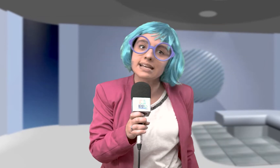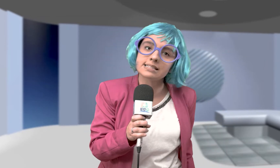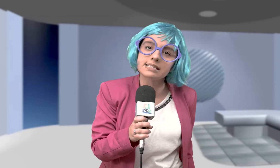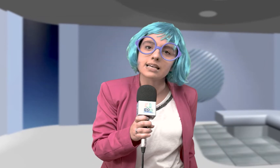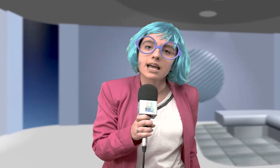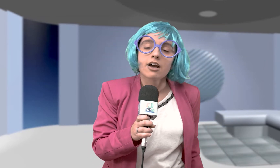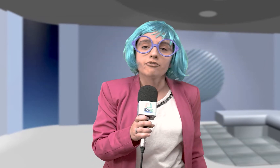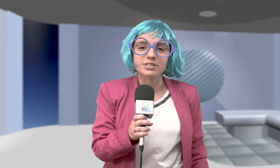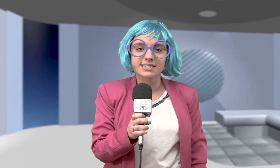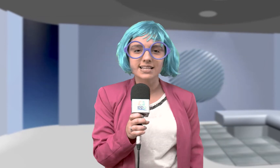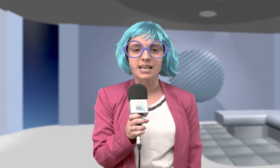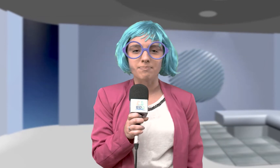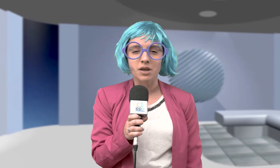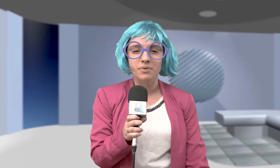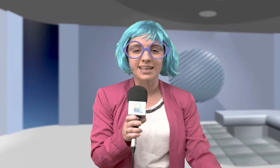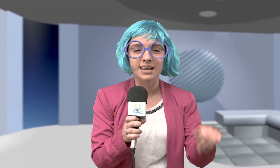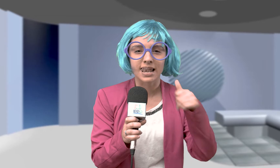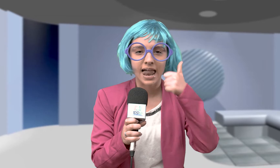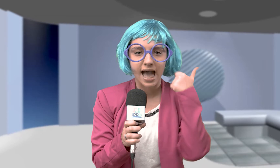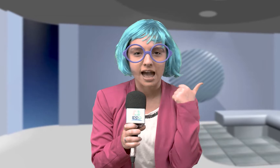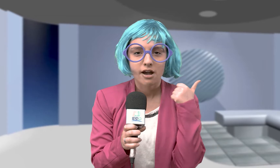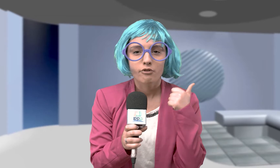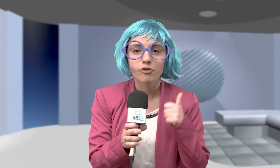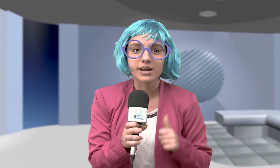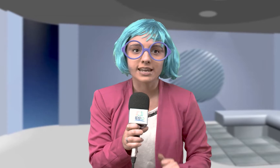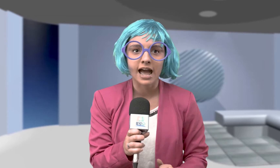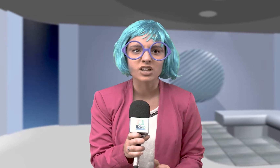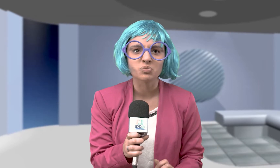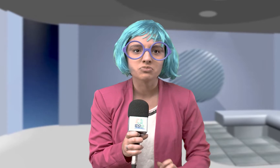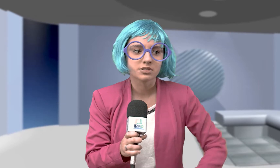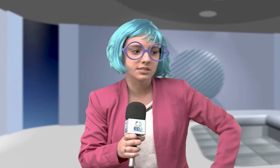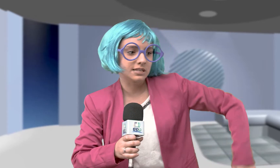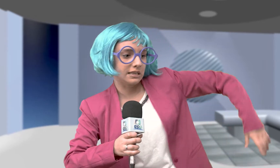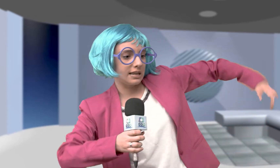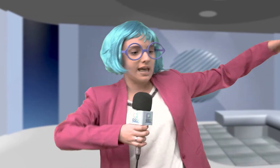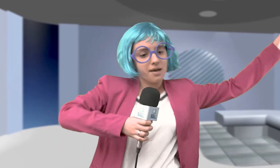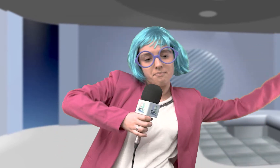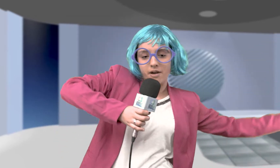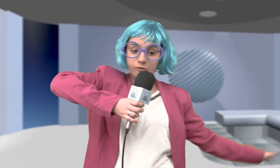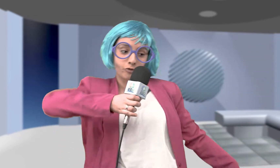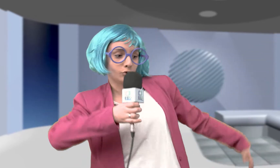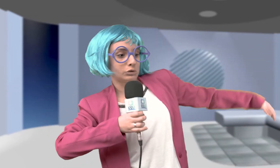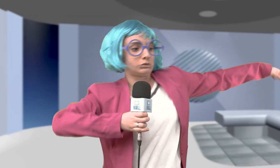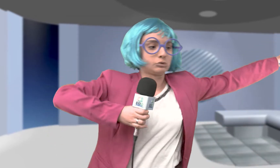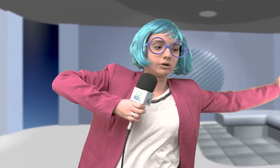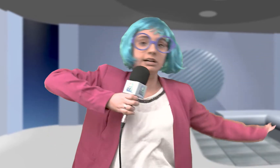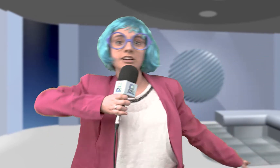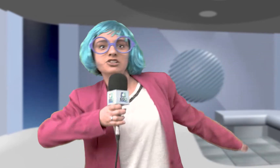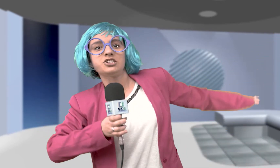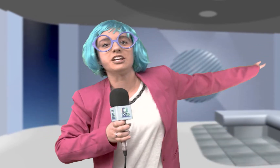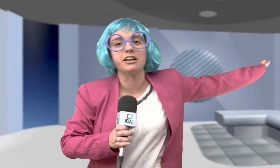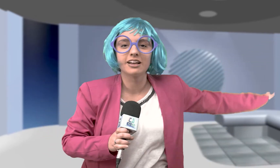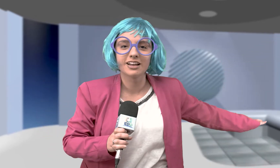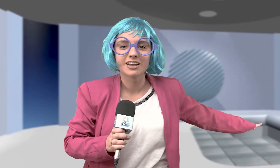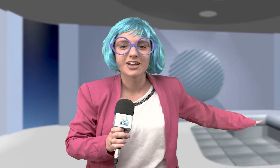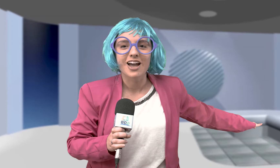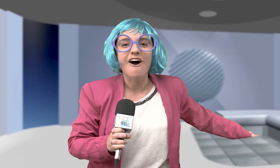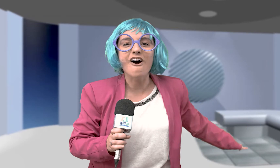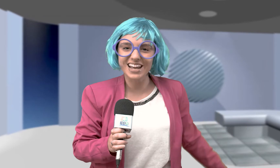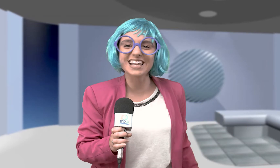Paris. Vocês sabiam que lá foi criado um cinema flutuante? Olha que